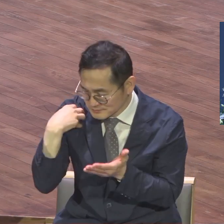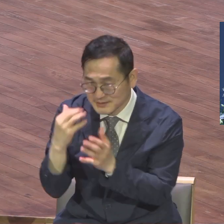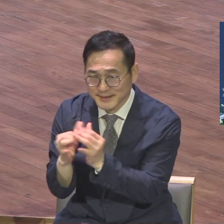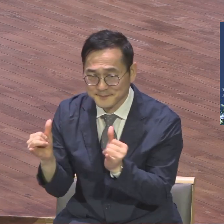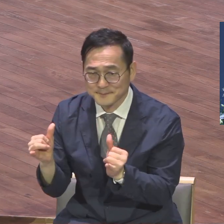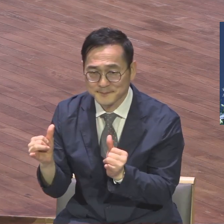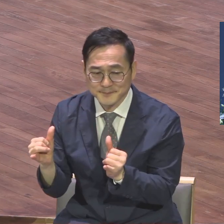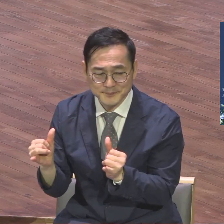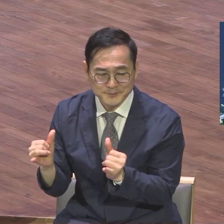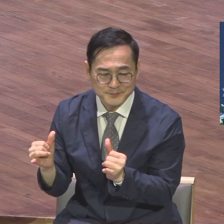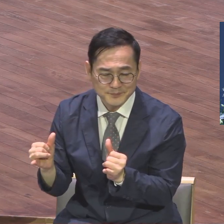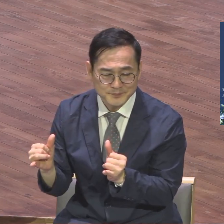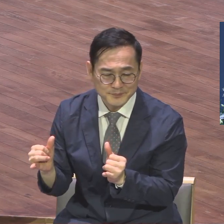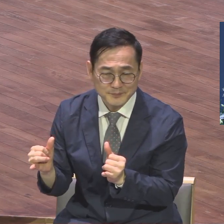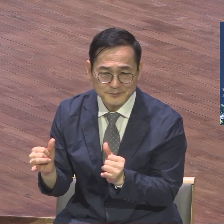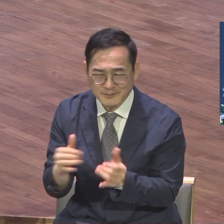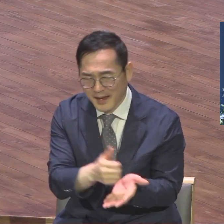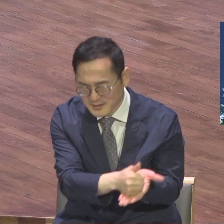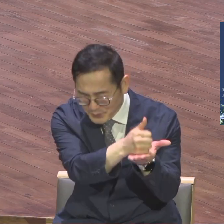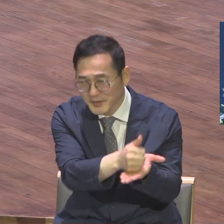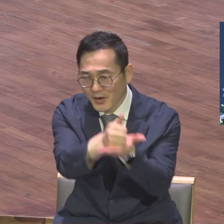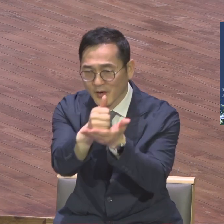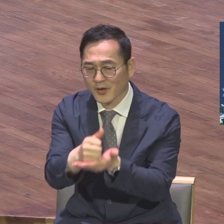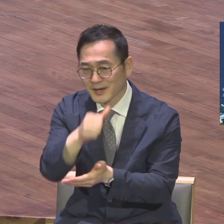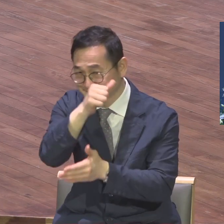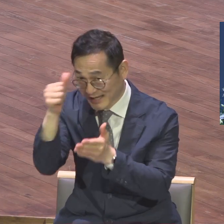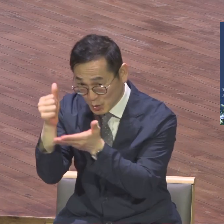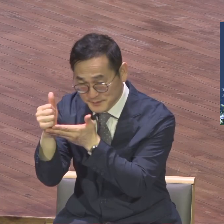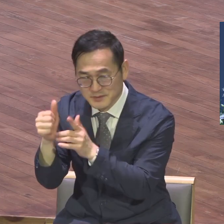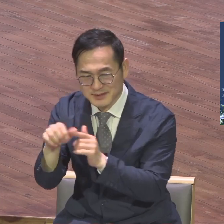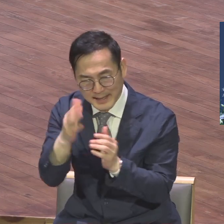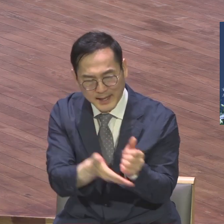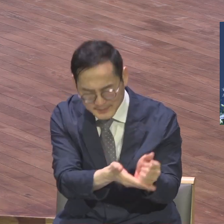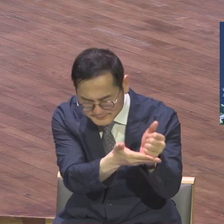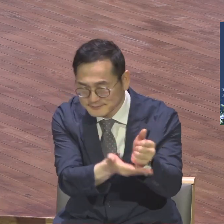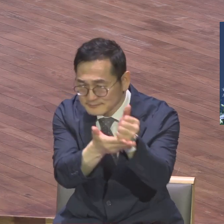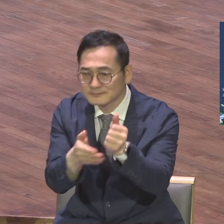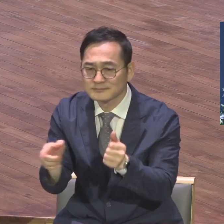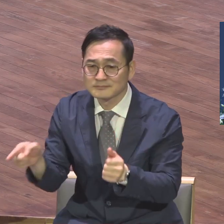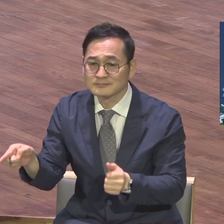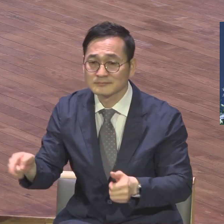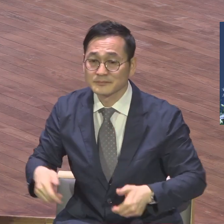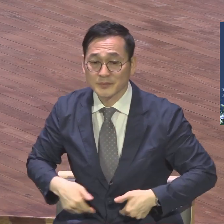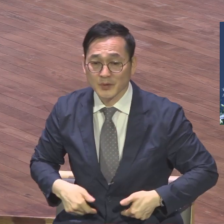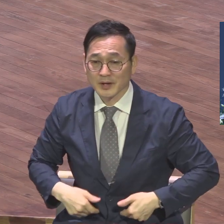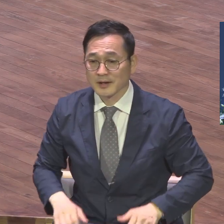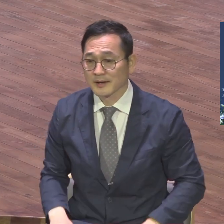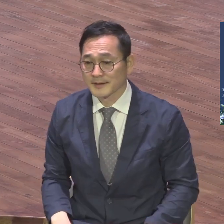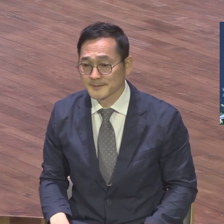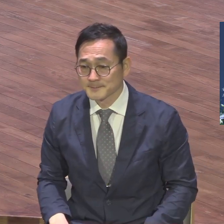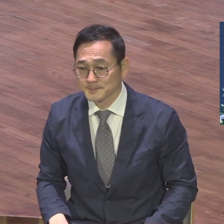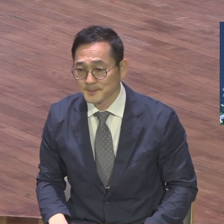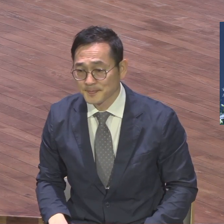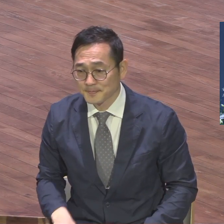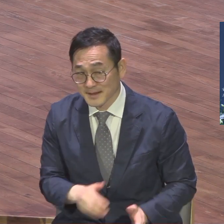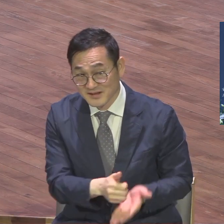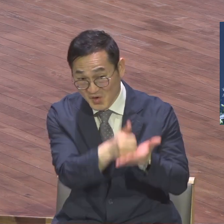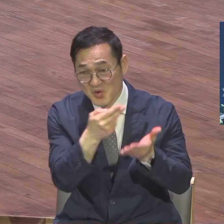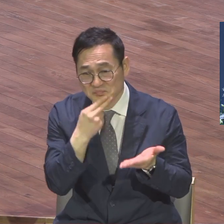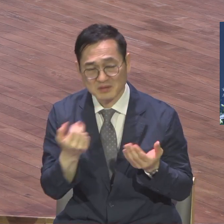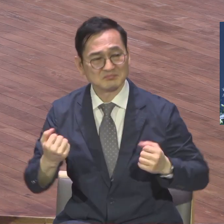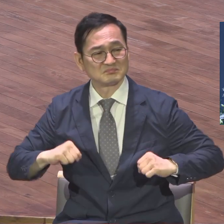성도들을 섬기잖아요. 그 다음에 우리 중직자들, 우리 장로님들이 섬겨야 되잖아요. 우리 전도자들이 다 섬기지 않으면